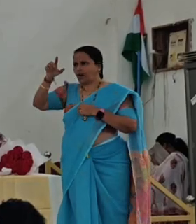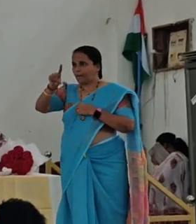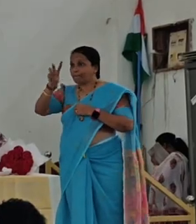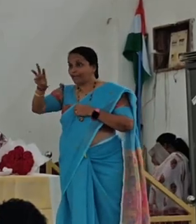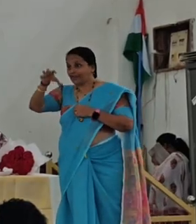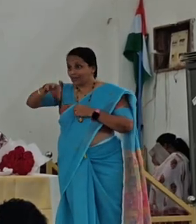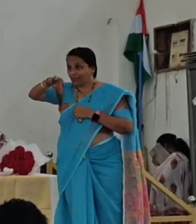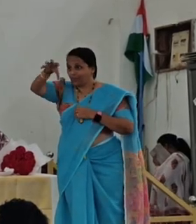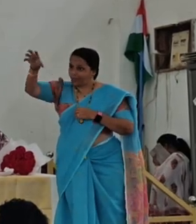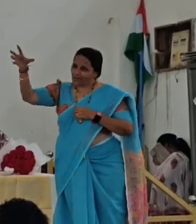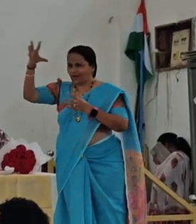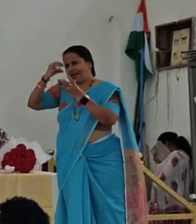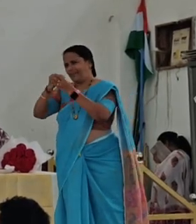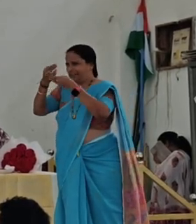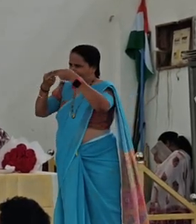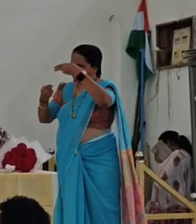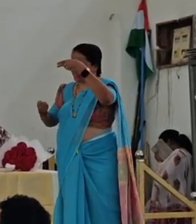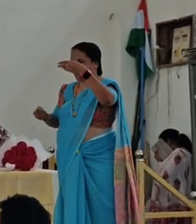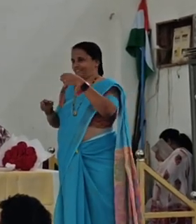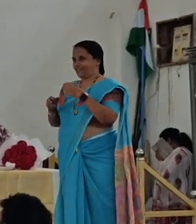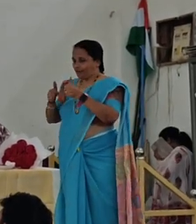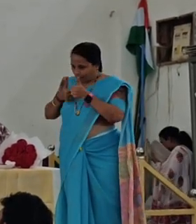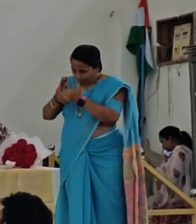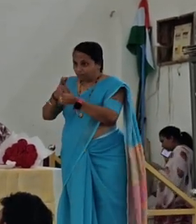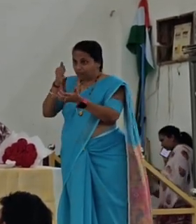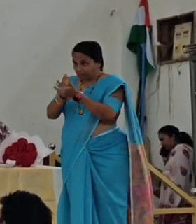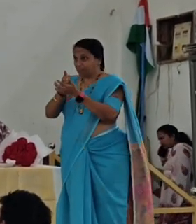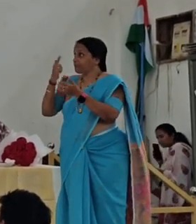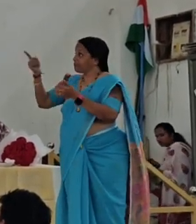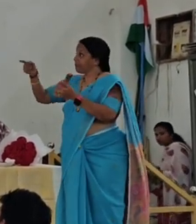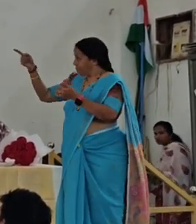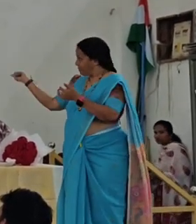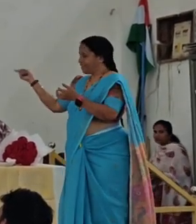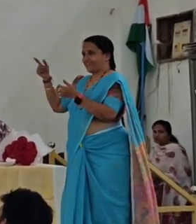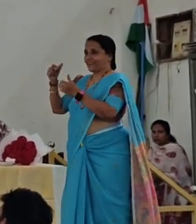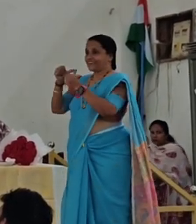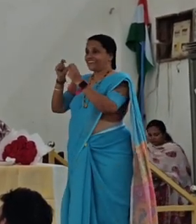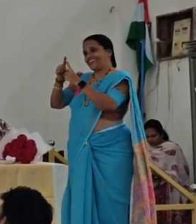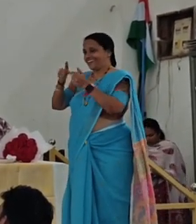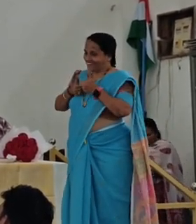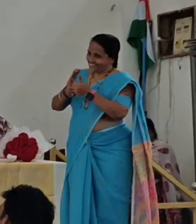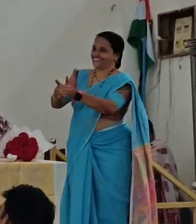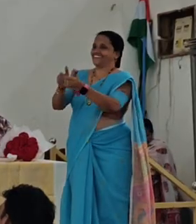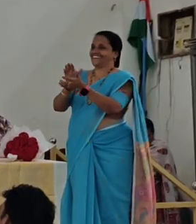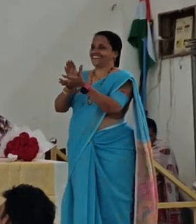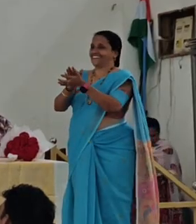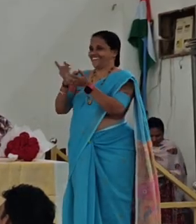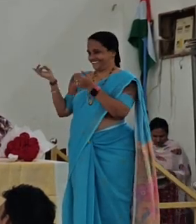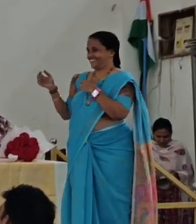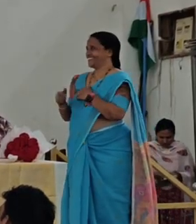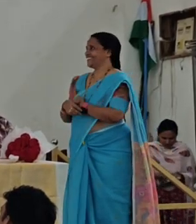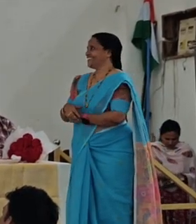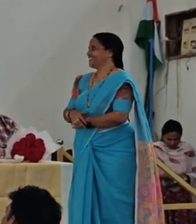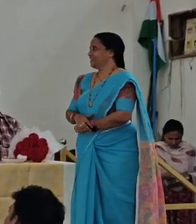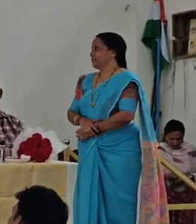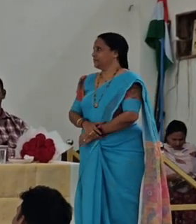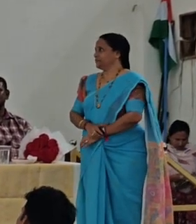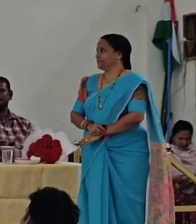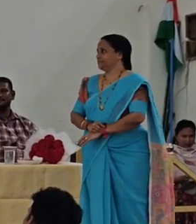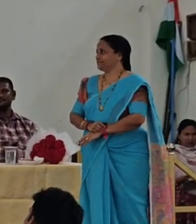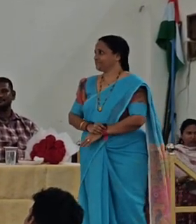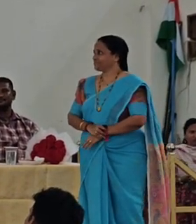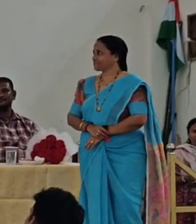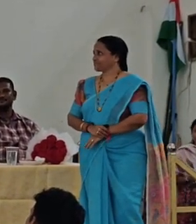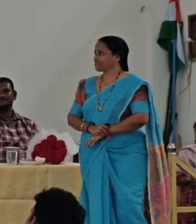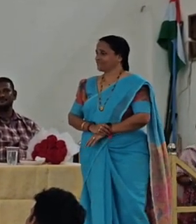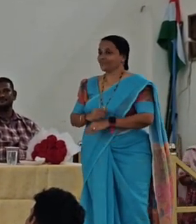బడ్జెట్ ఇచ్చి అమలు పరచమని ఆదేశాలు కూడా ఇవ్వడం జరిగింది. అందుకే మనం అన్ని జిల్లాల్లో ఇది మనం